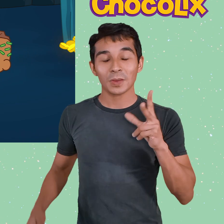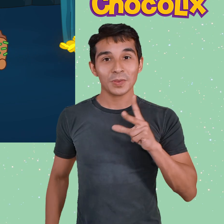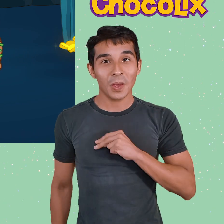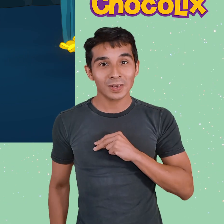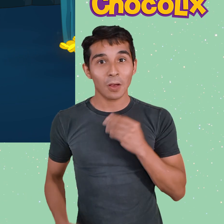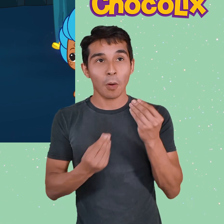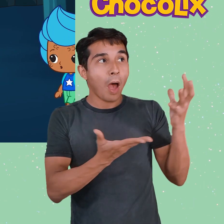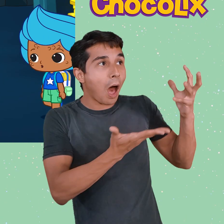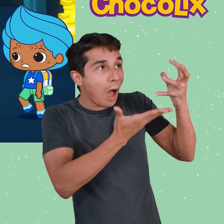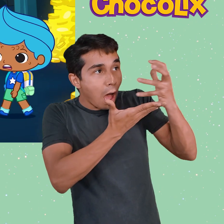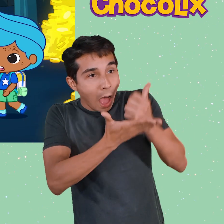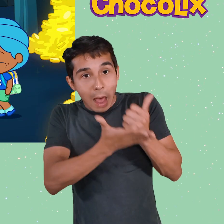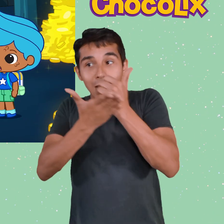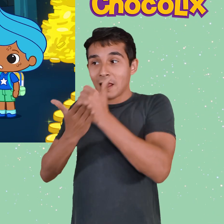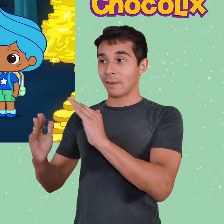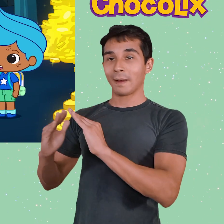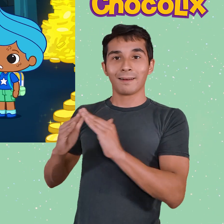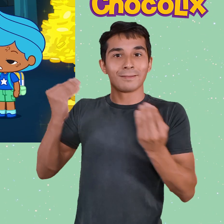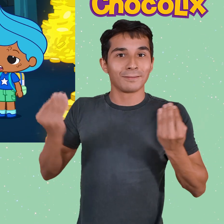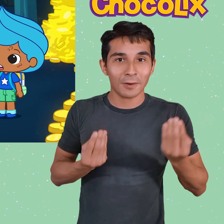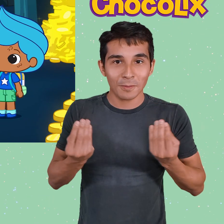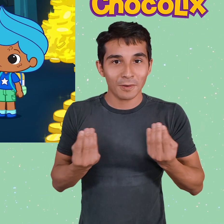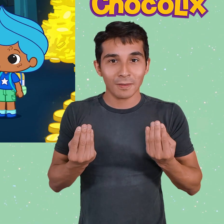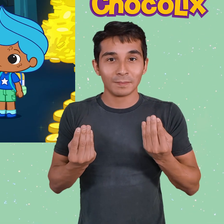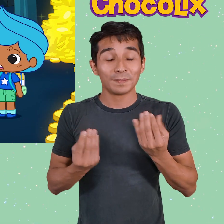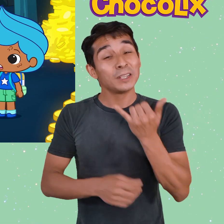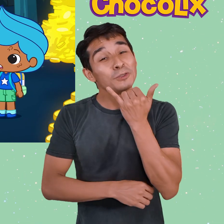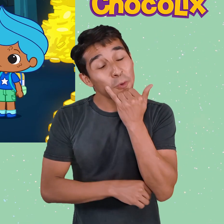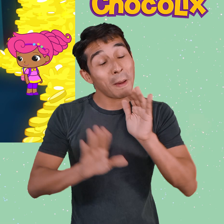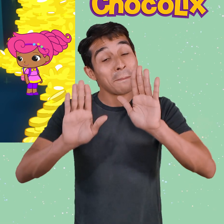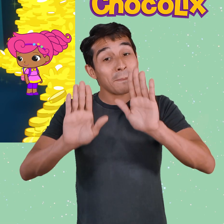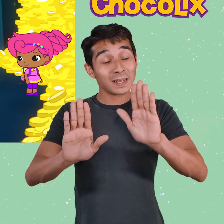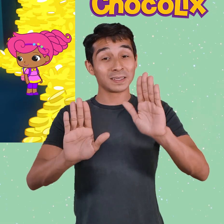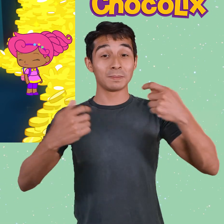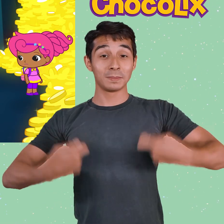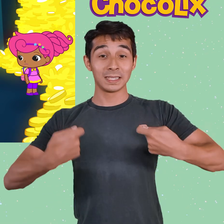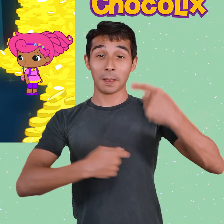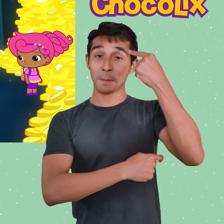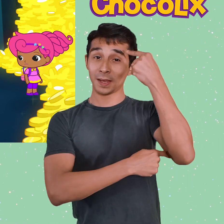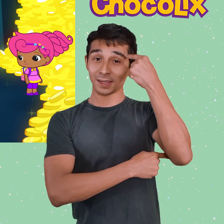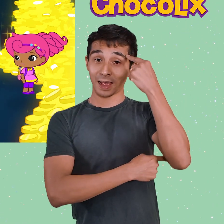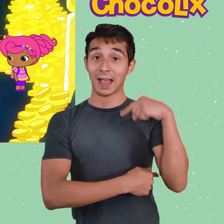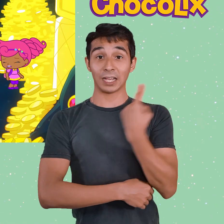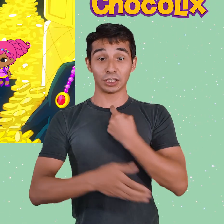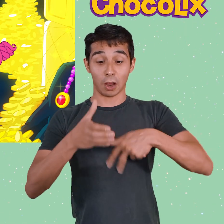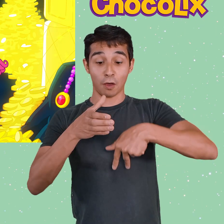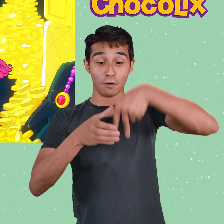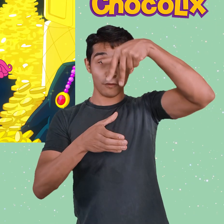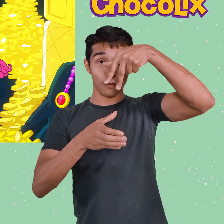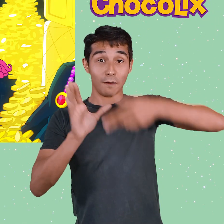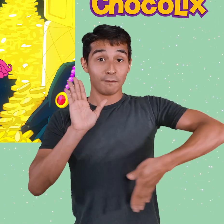tudo isso? Eu não quero estragar a alegria de vocês, mas acho que a pergunta é... Como é que a gente vai sair daqui?